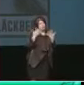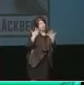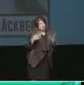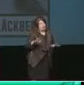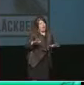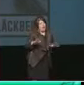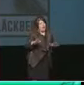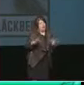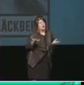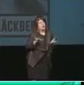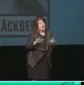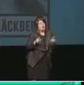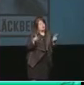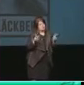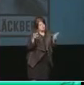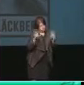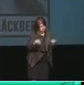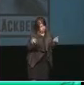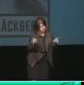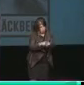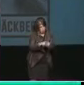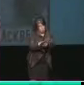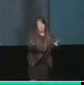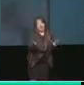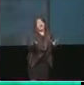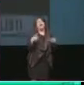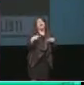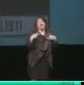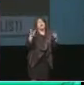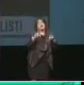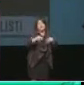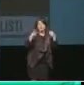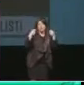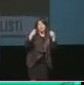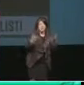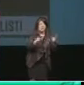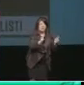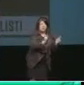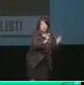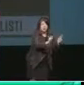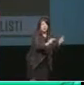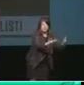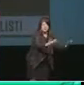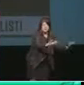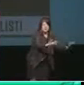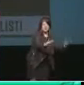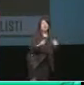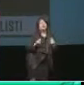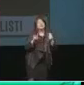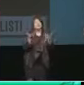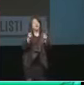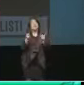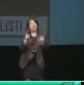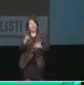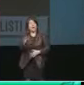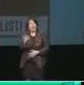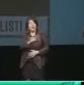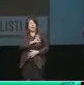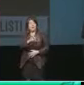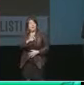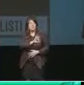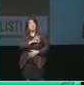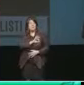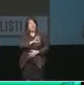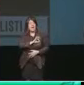assegna ecco qua i giornalisti devono essere veloci perché lo annunciamo adesso si assegna il premio strega europeo quindi adesso vi annunciamo